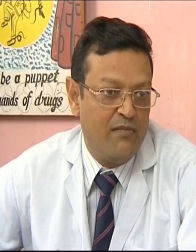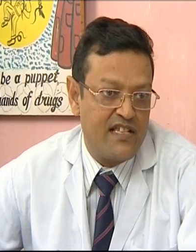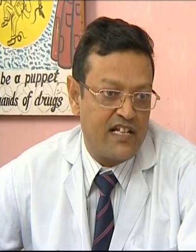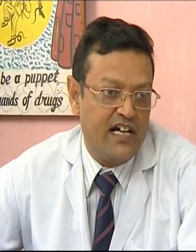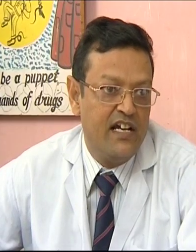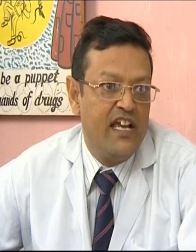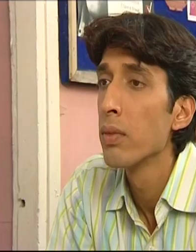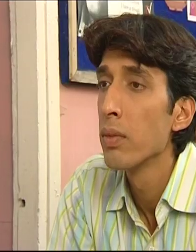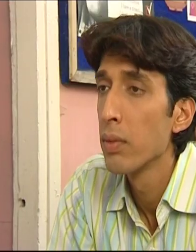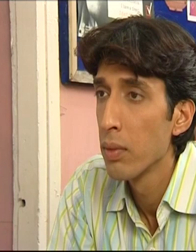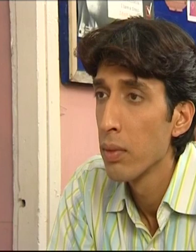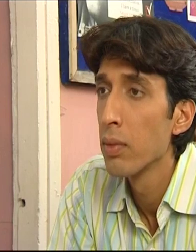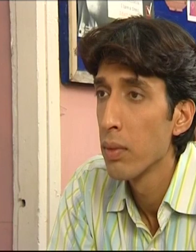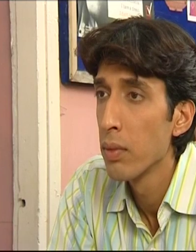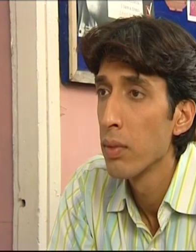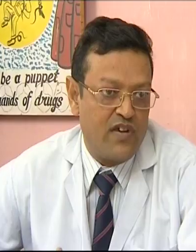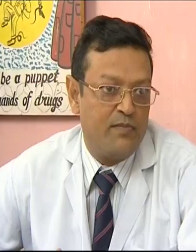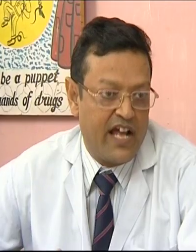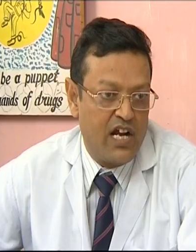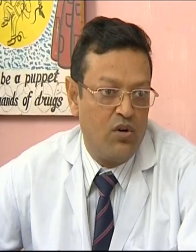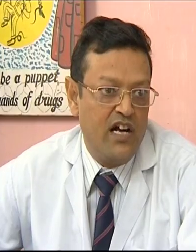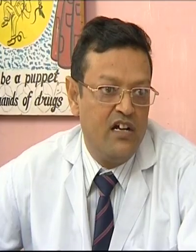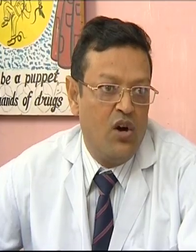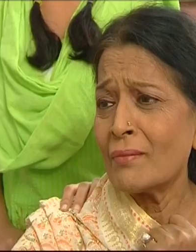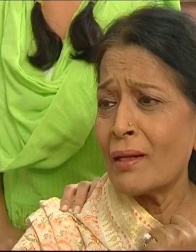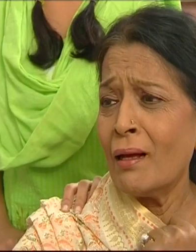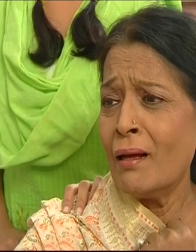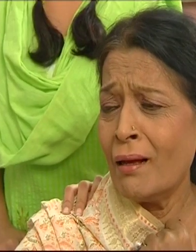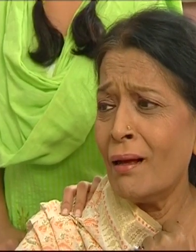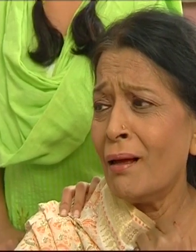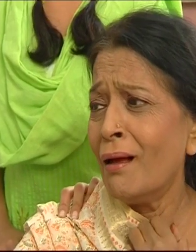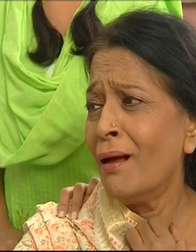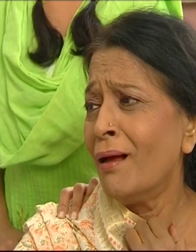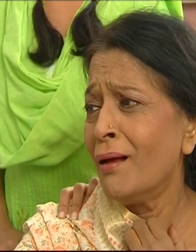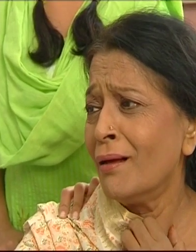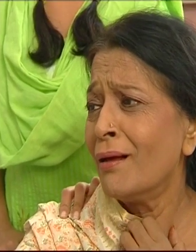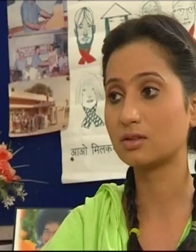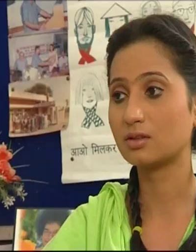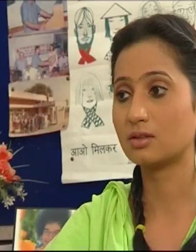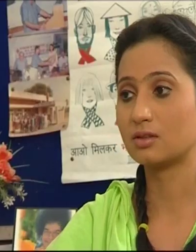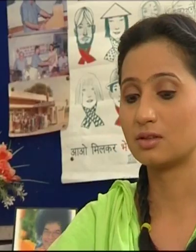मिल सकता। इसके लिए आपको अपना आत्मविश्वास बढ़ाना होगा, और अगर इस आदत को छोड़ने की तुम मन